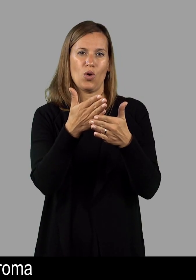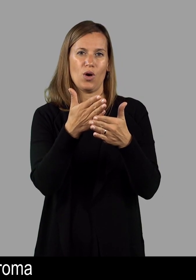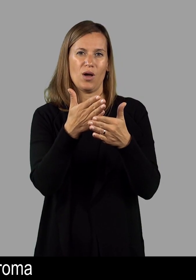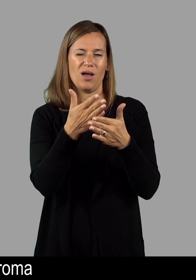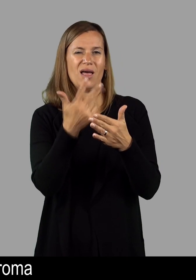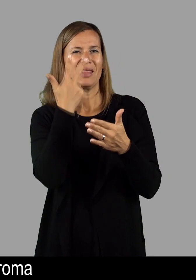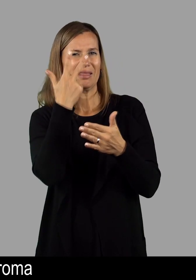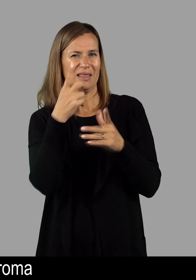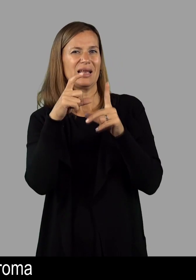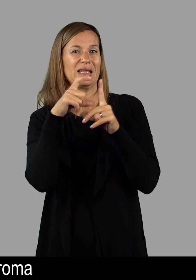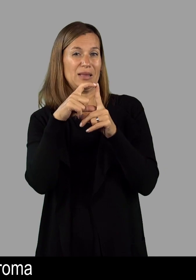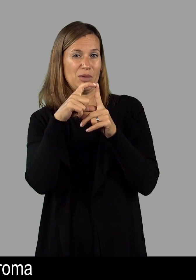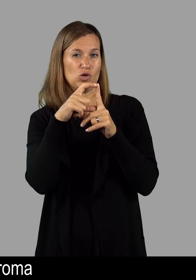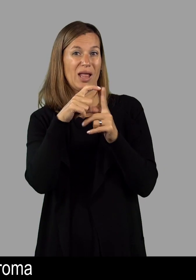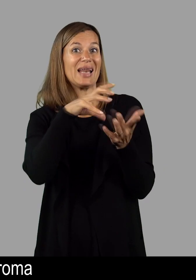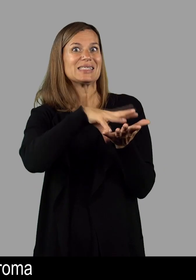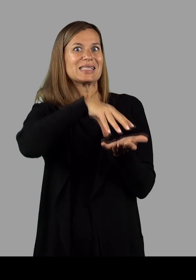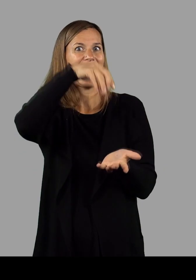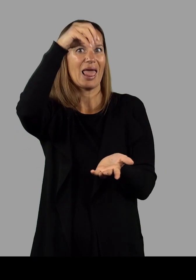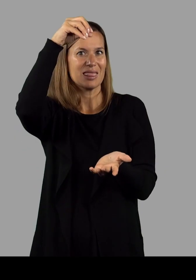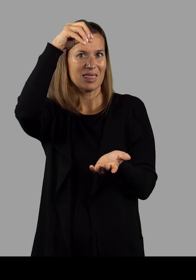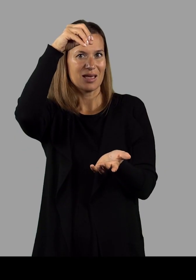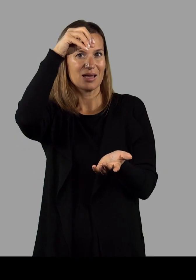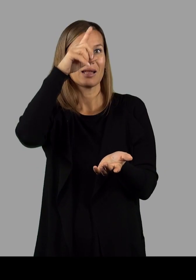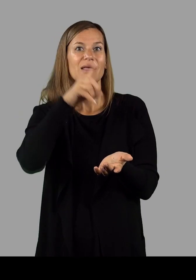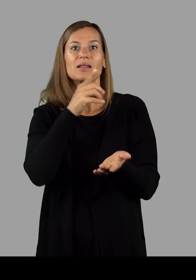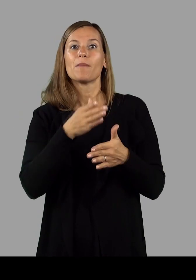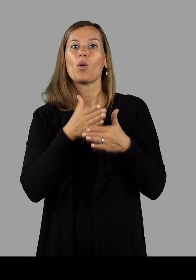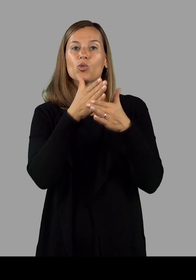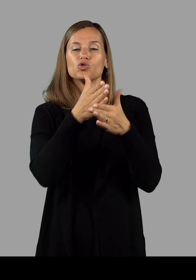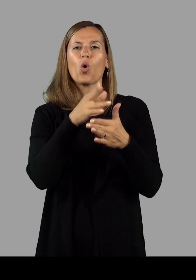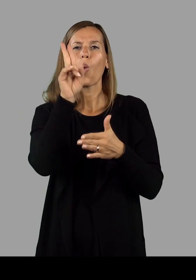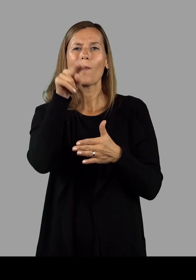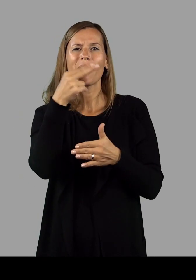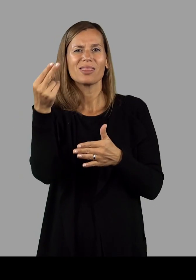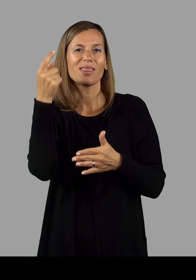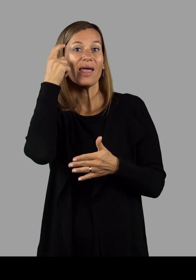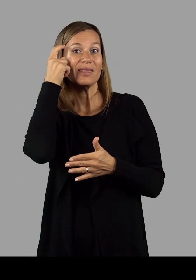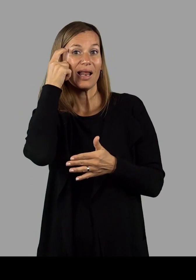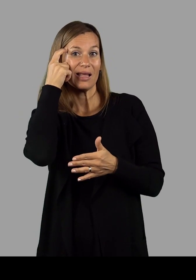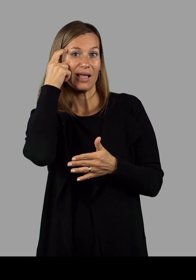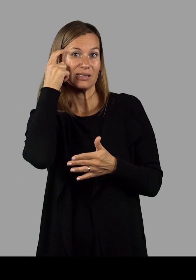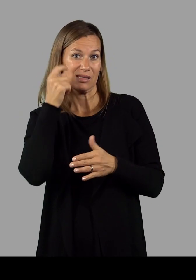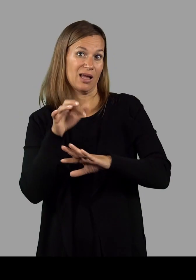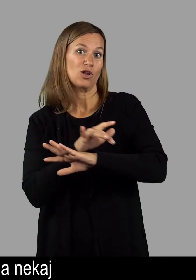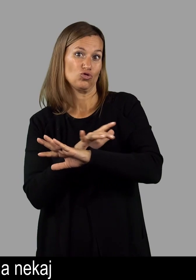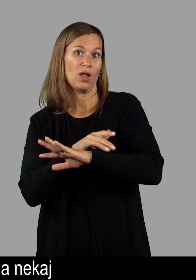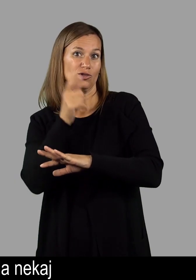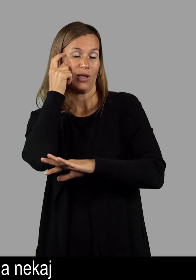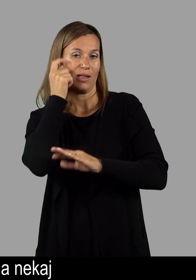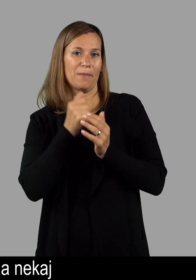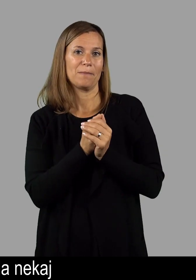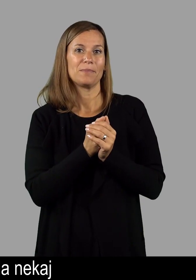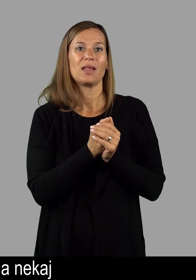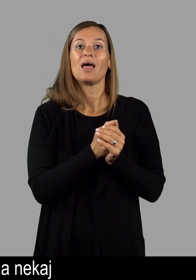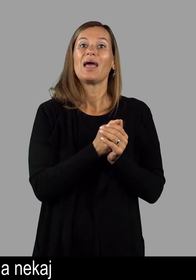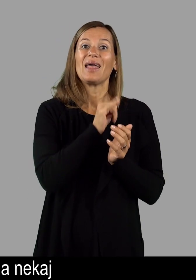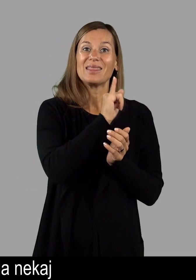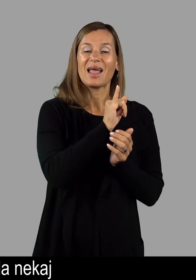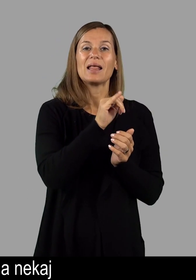oziroma tridimenzionalnih skenerjev ter s pomočjo umetne inteligence. Intel in